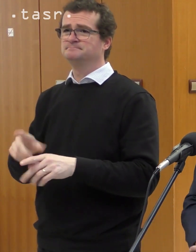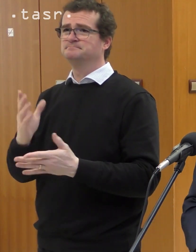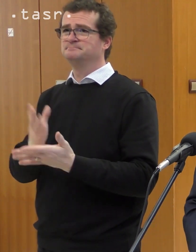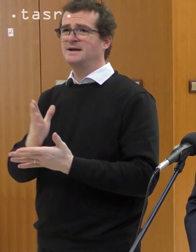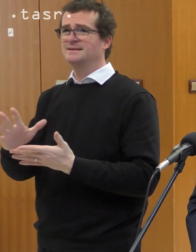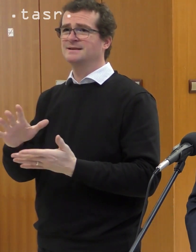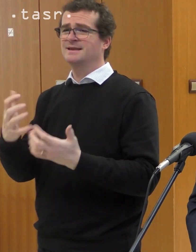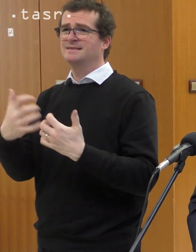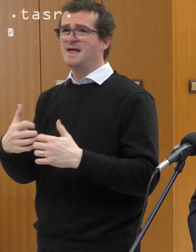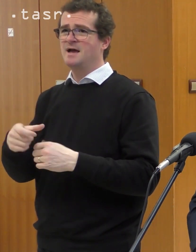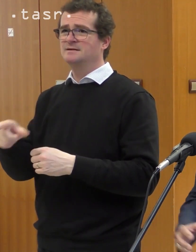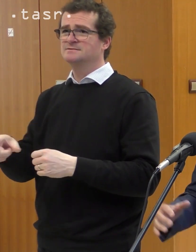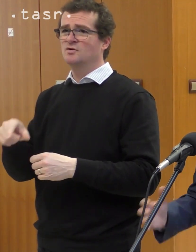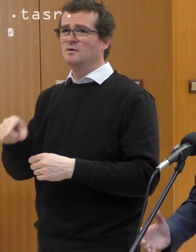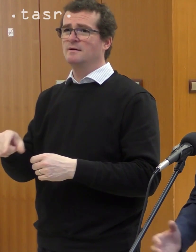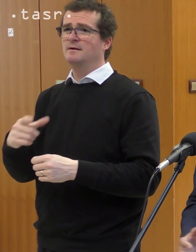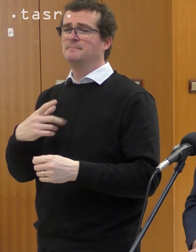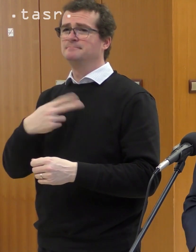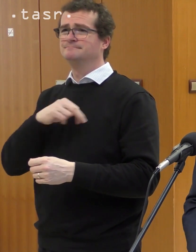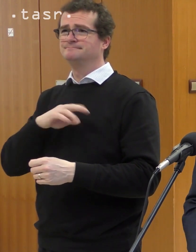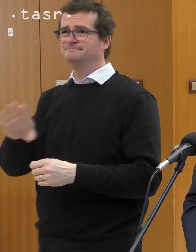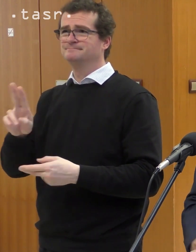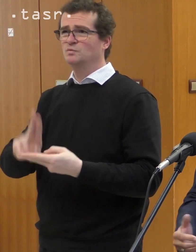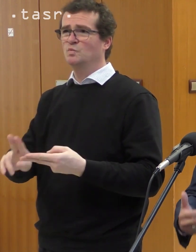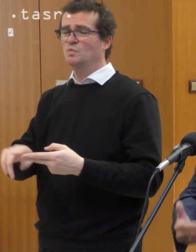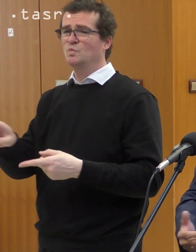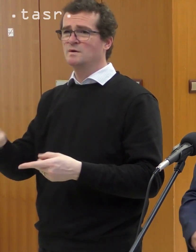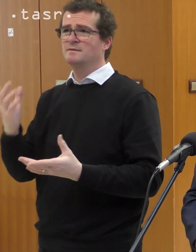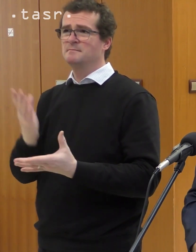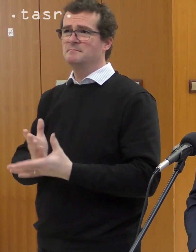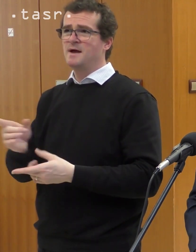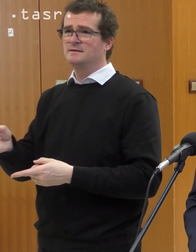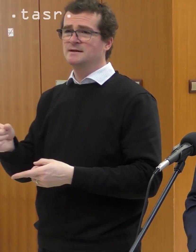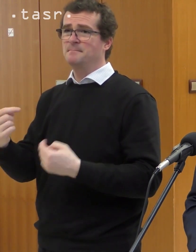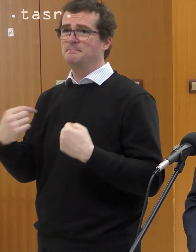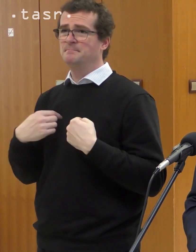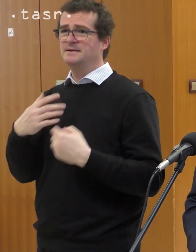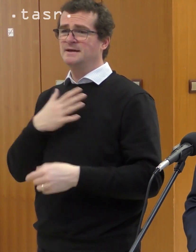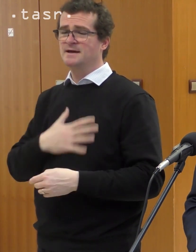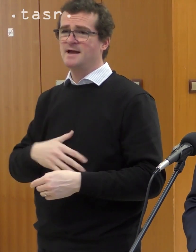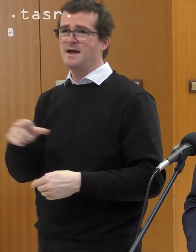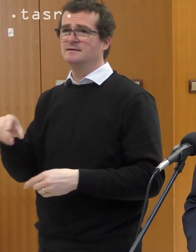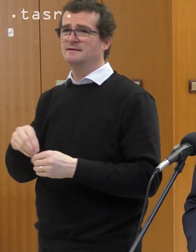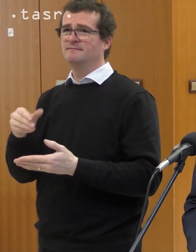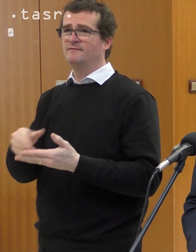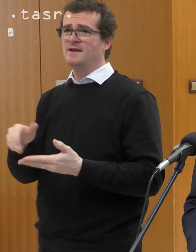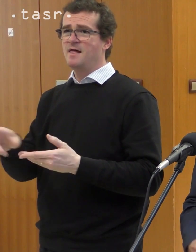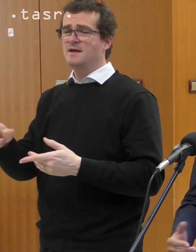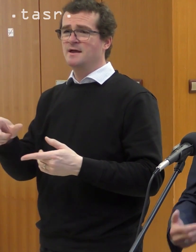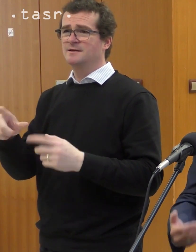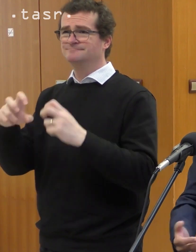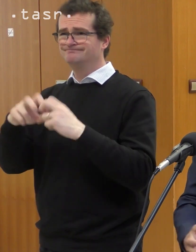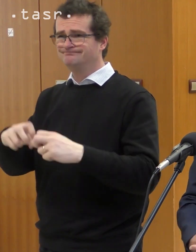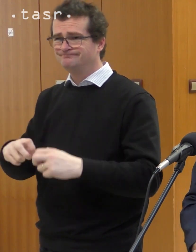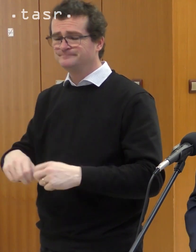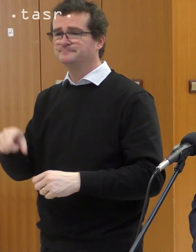určité nástroje. Tie nástroje, ktoré sú v kompetencii úradu a ktoré teda my by sme radi v tej ďalšej fáze rozpracovali